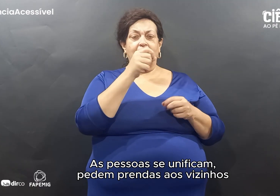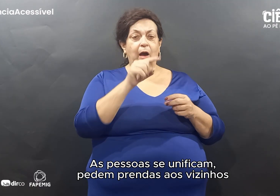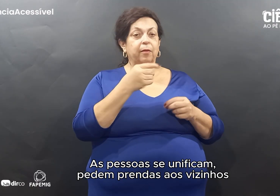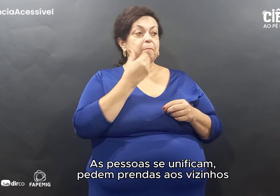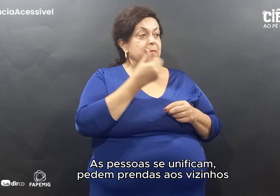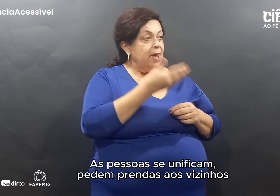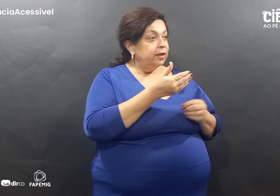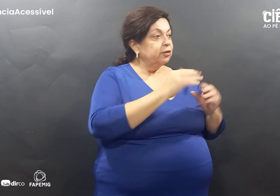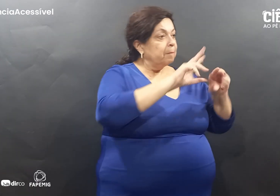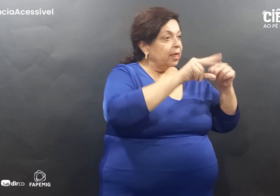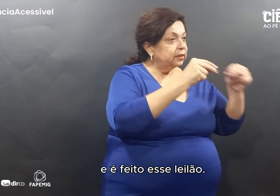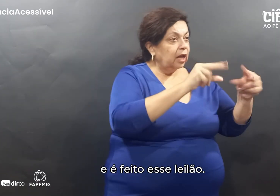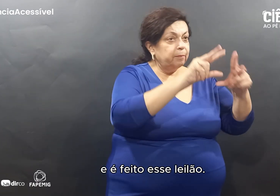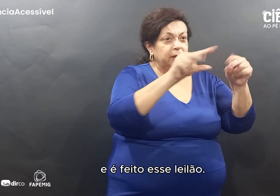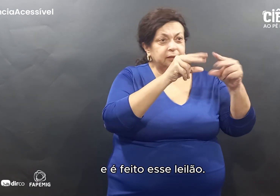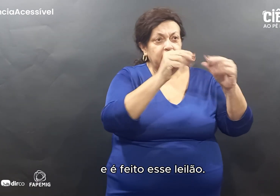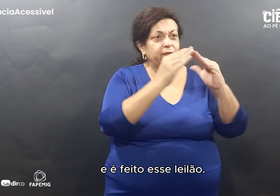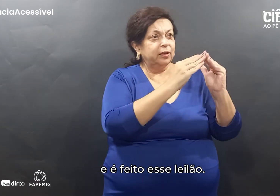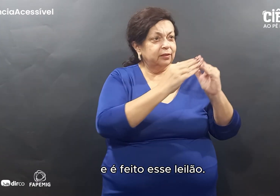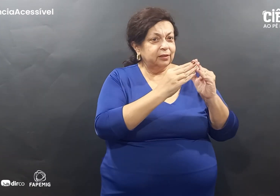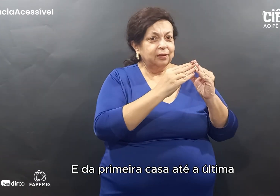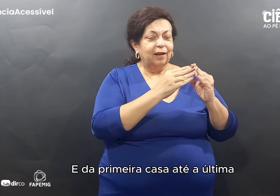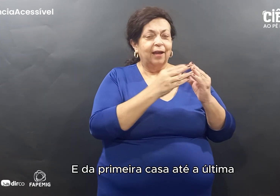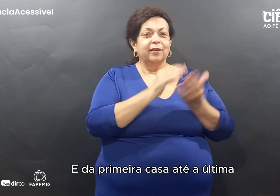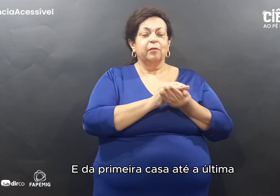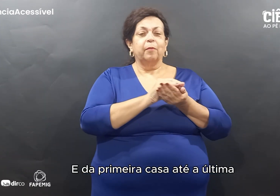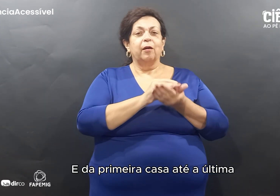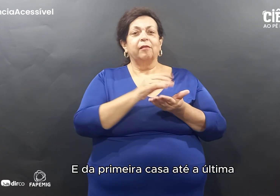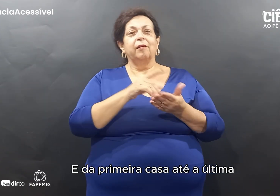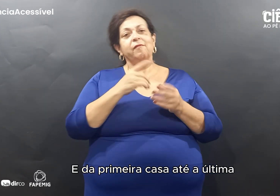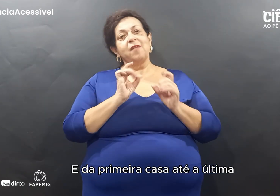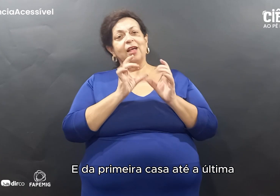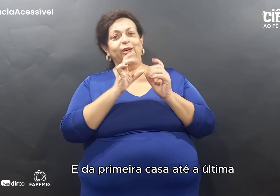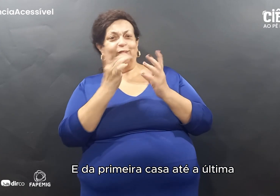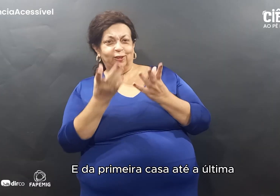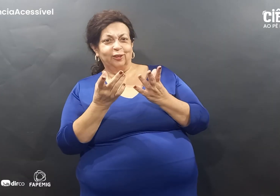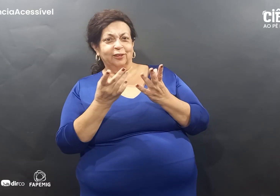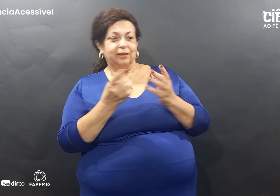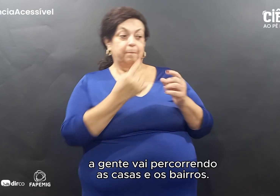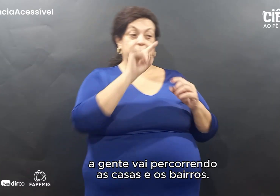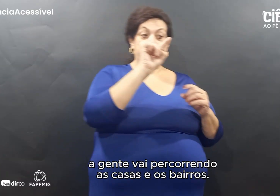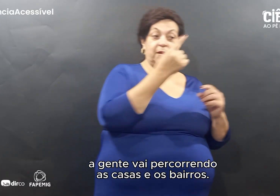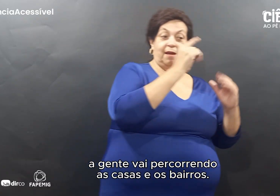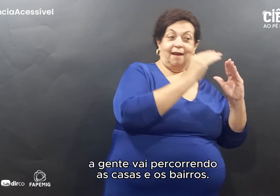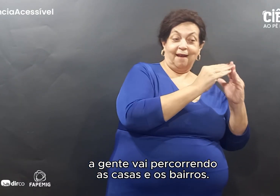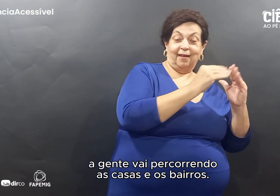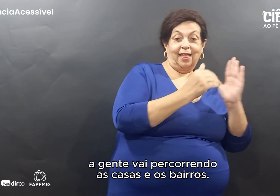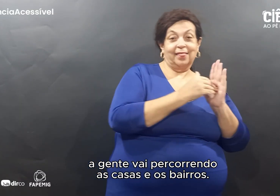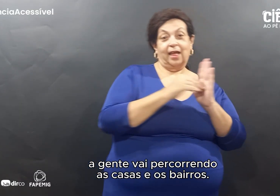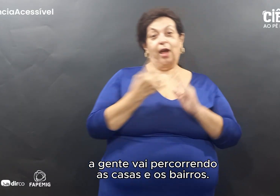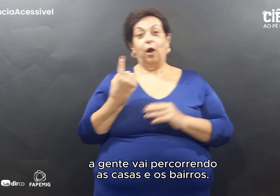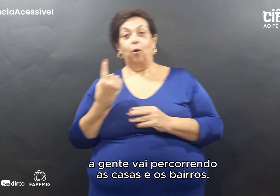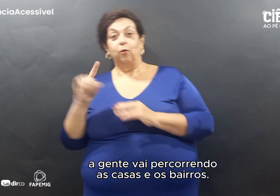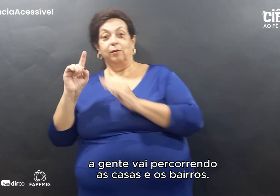prendas aos vizinhos e é feito esse leilão. E da primeira casa até a última, a gente vai percorrendo aí